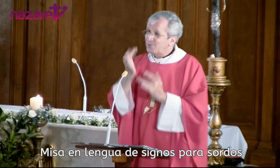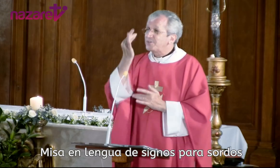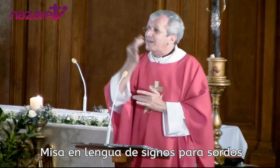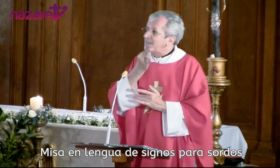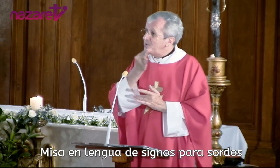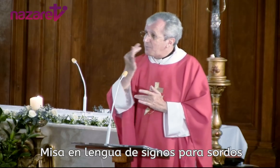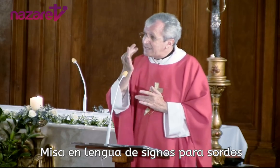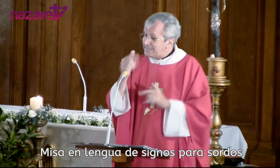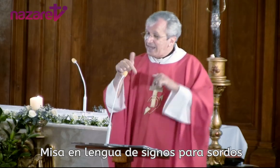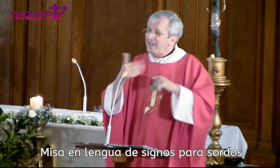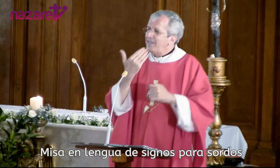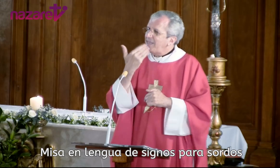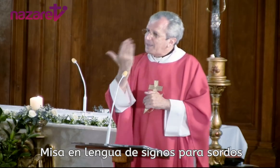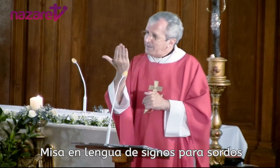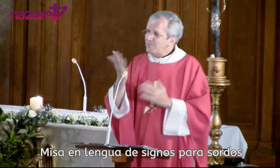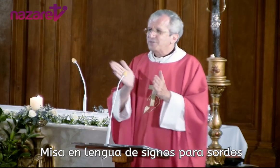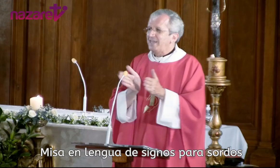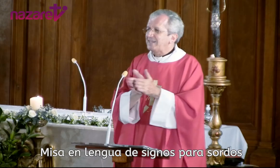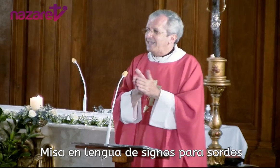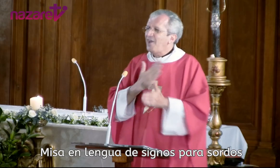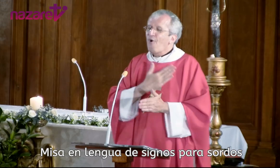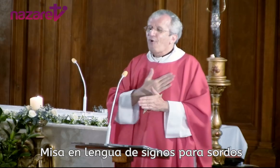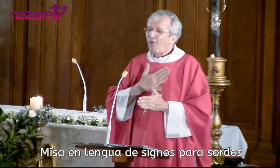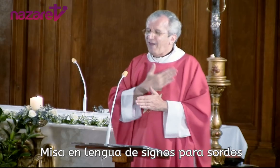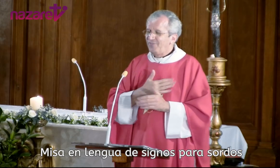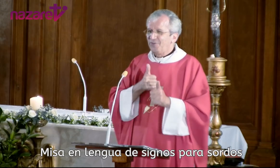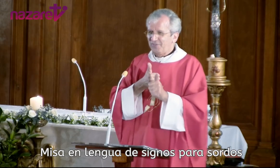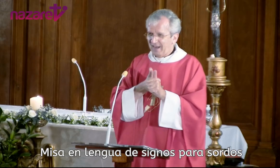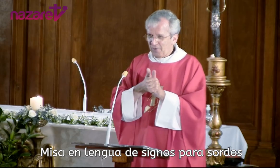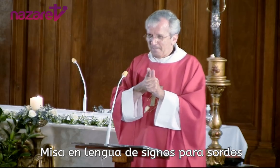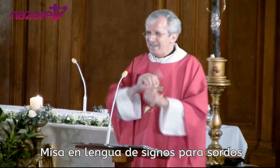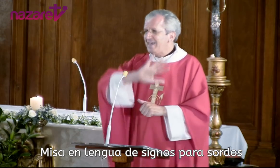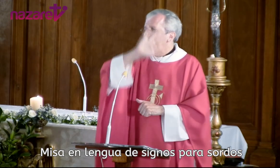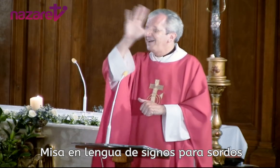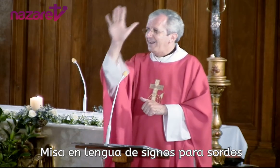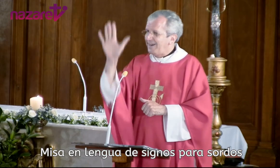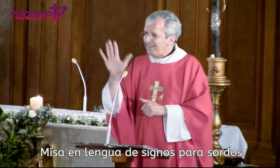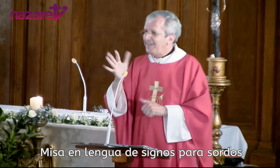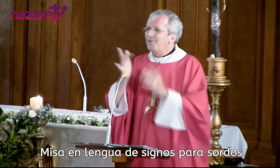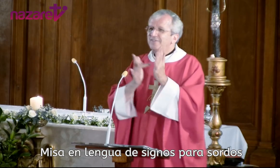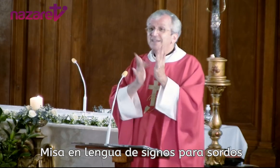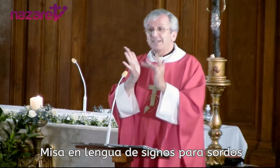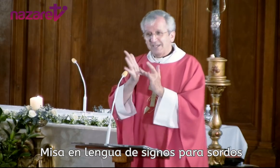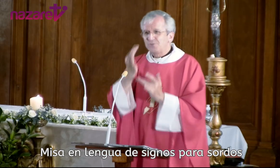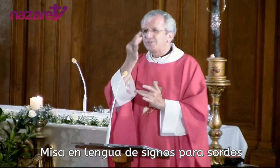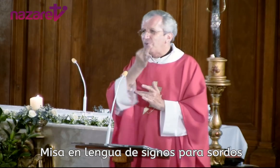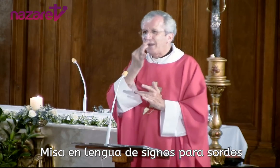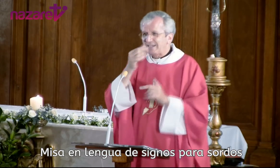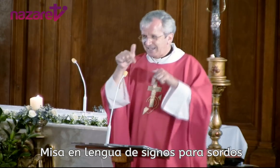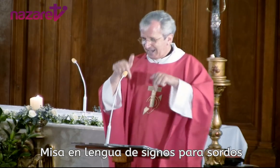que recibió en la Eucaristía y que pedimos que ya esté gozando de la compañía en el cielo, de ese Jesús Eucaristía que